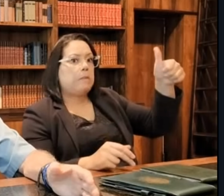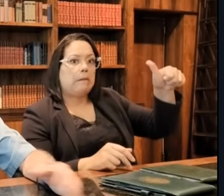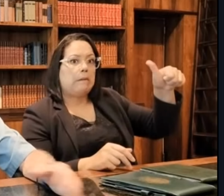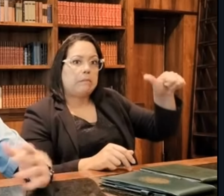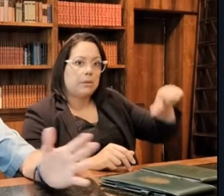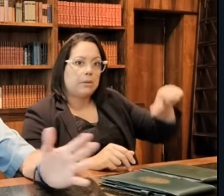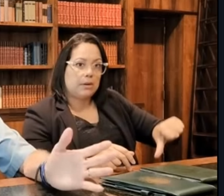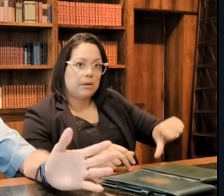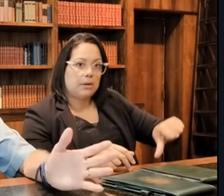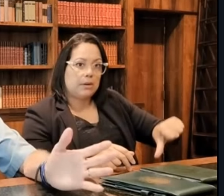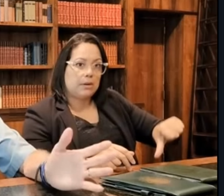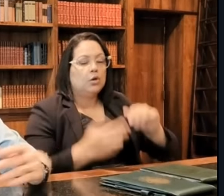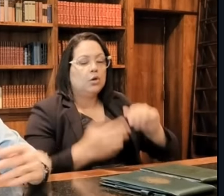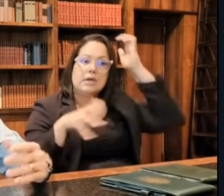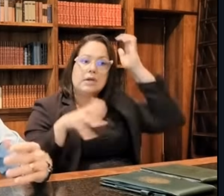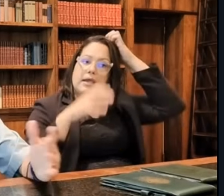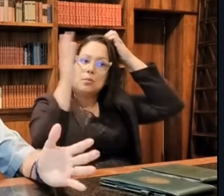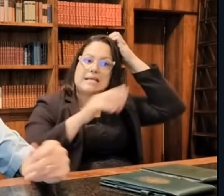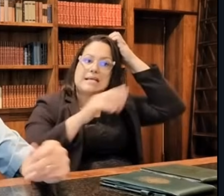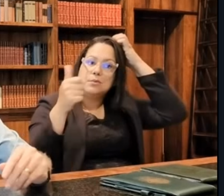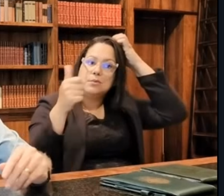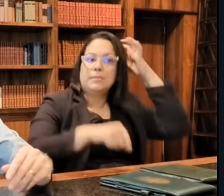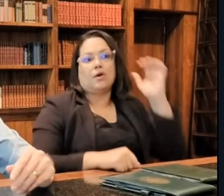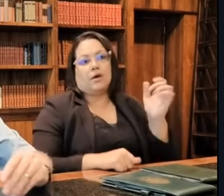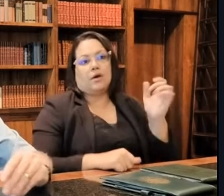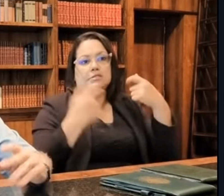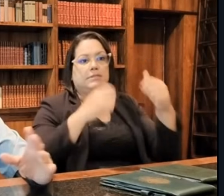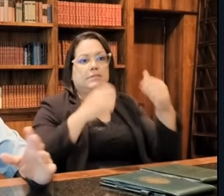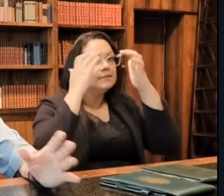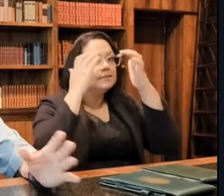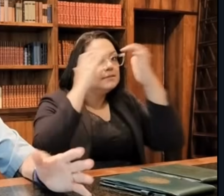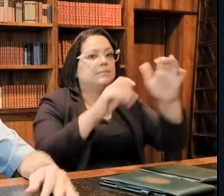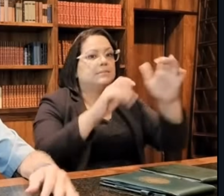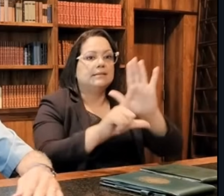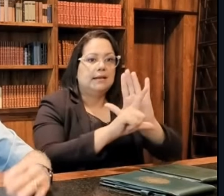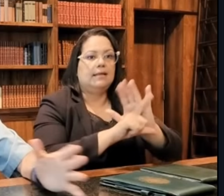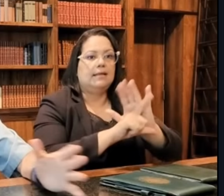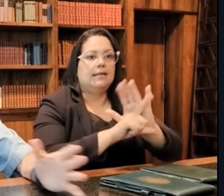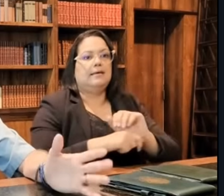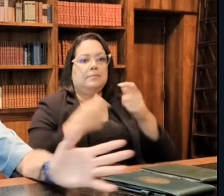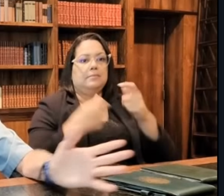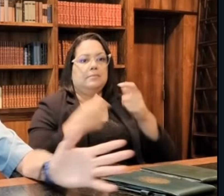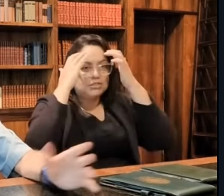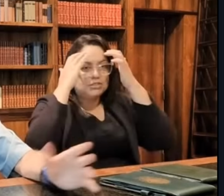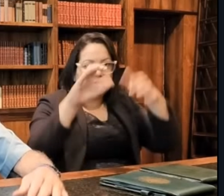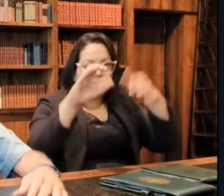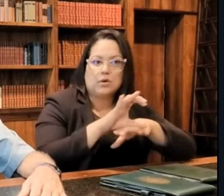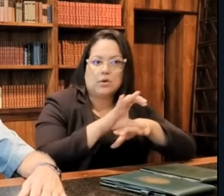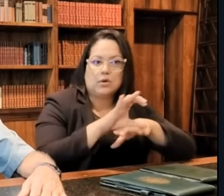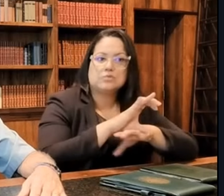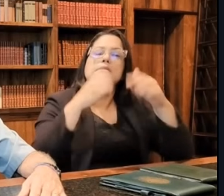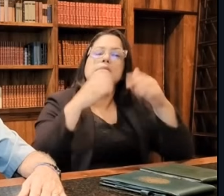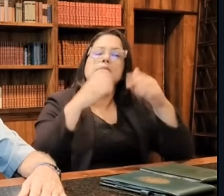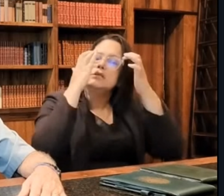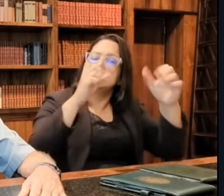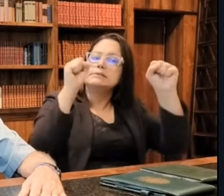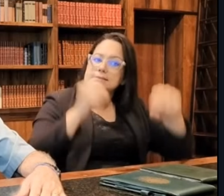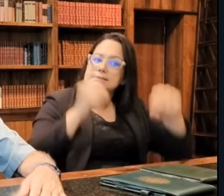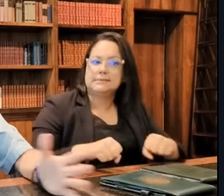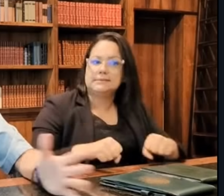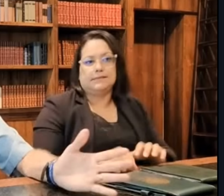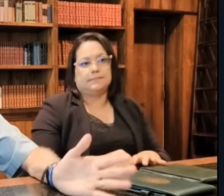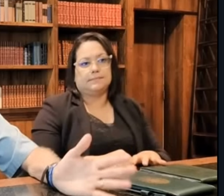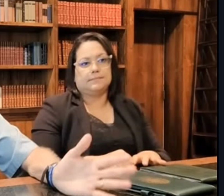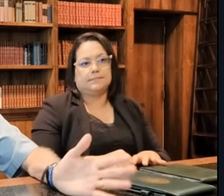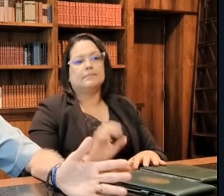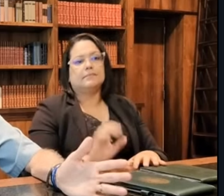Bom, parodianos, aquele patriota, né, que tem aí realmente uma consciência que tudo isso aconteceu